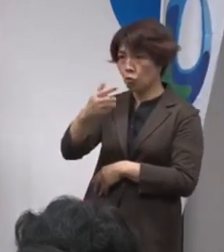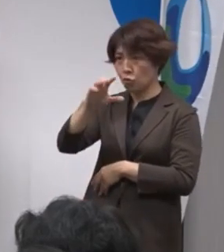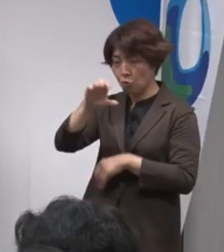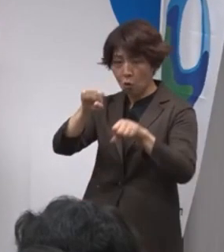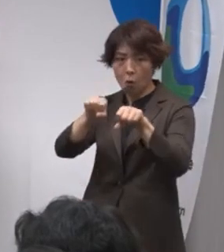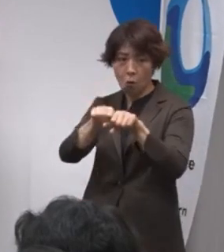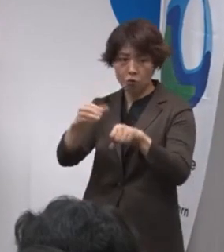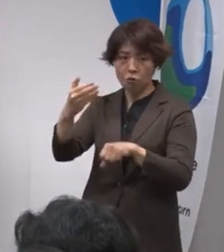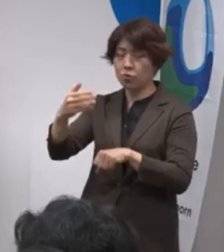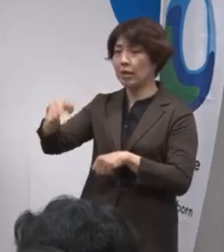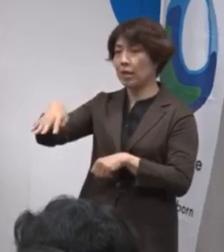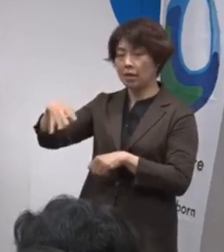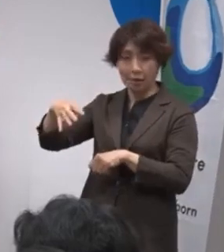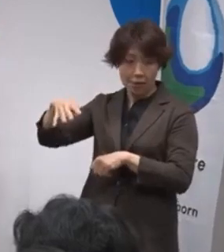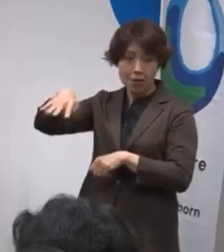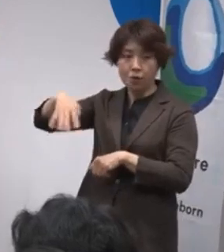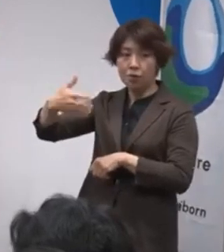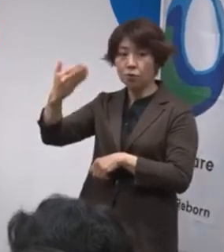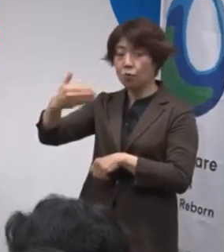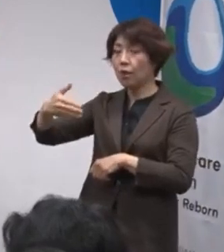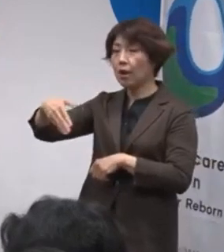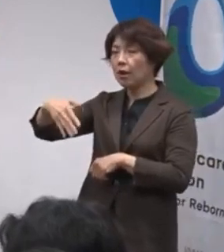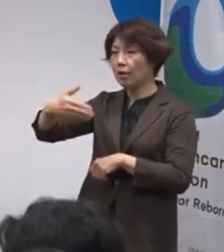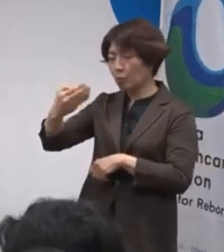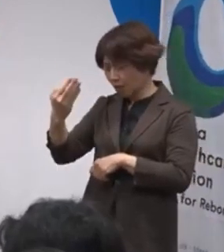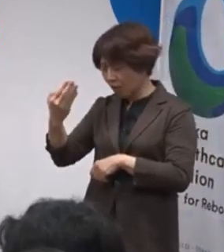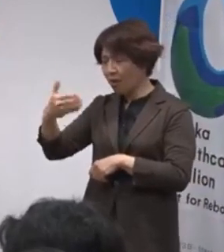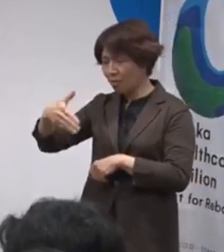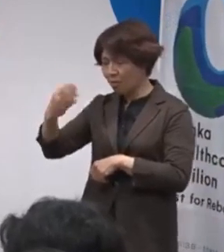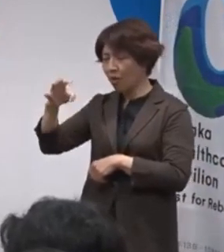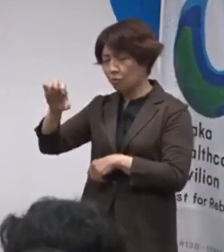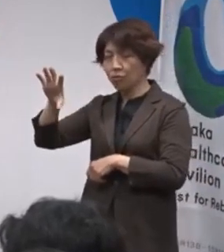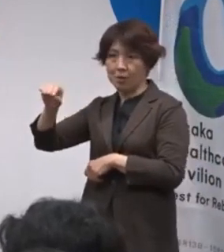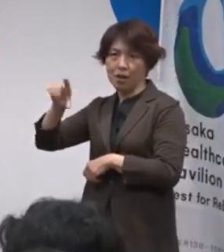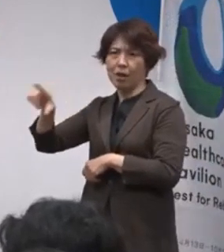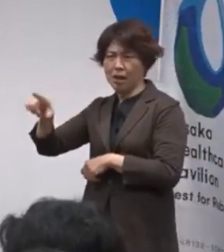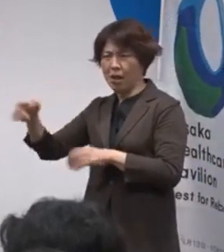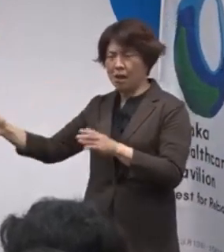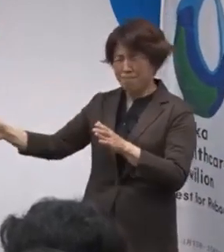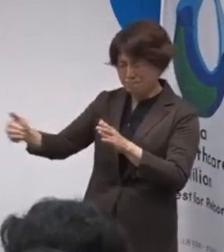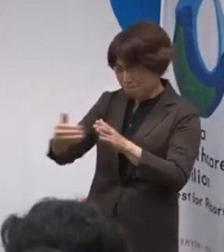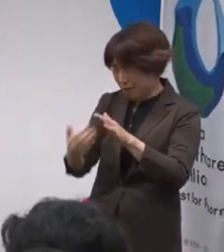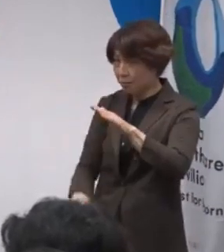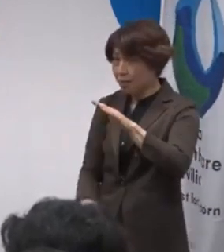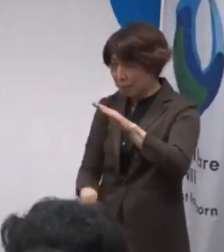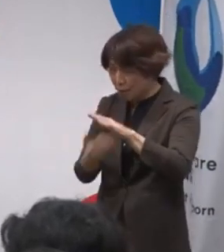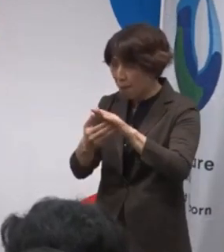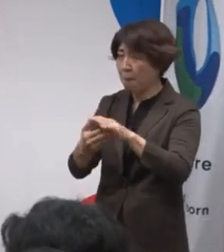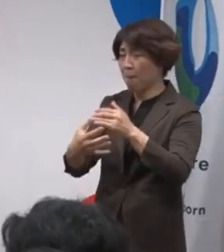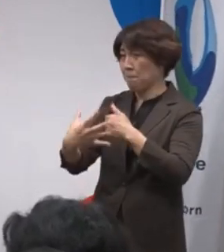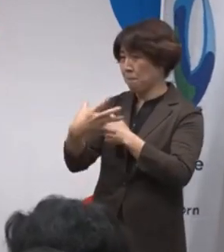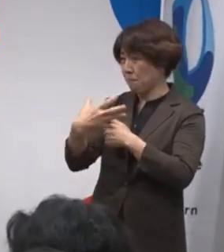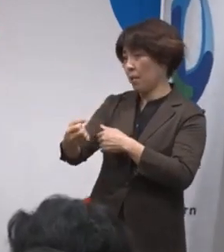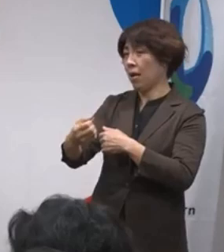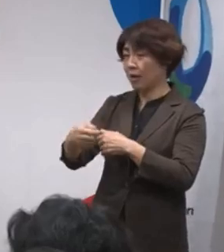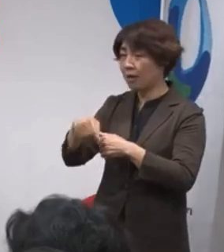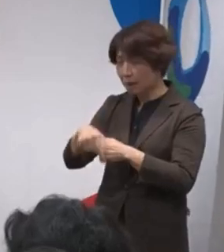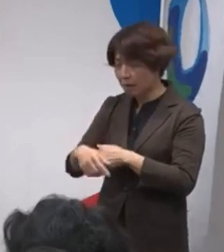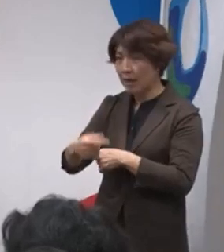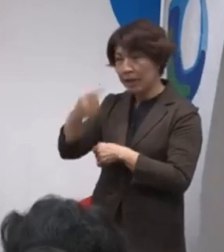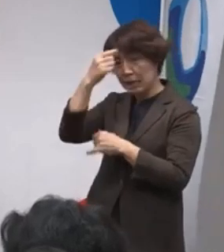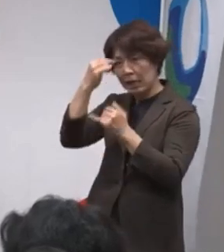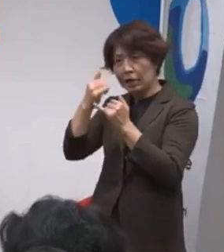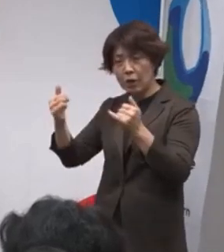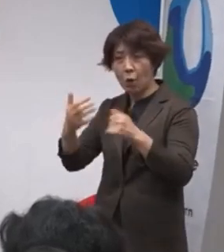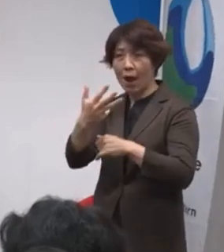36億940万円と過去最多になっています。発生件数は過去最多です。特殊詐欺の被害者の